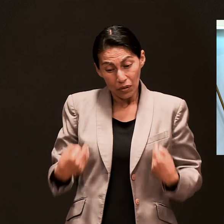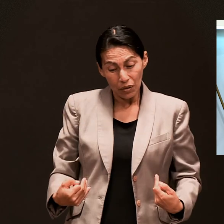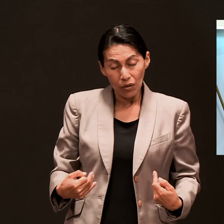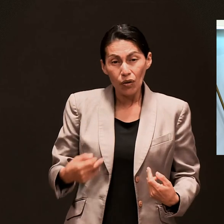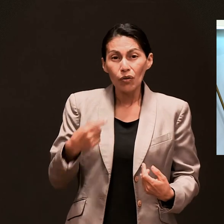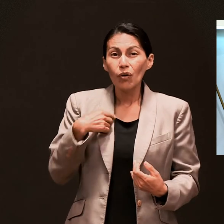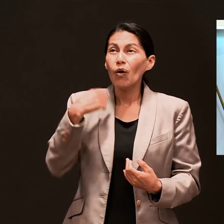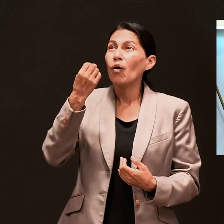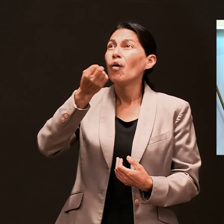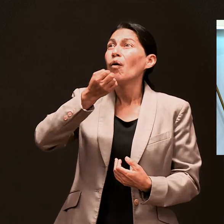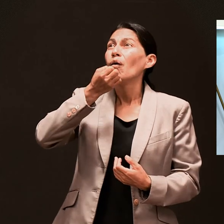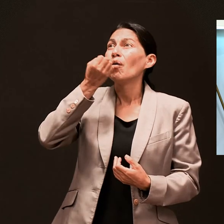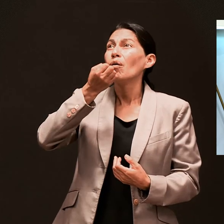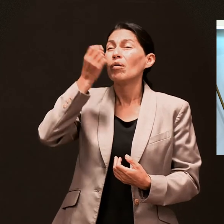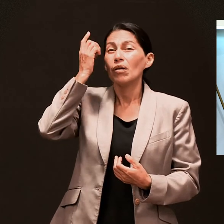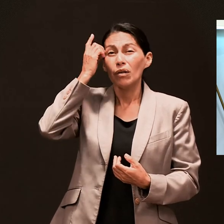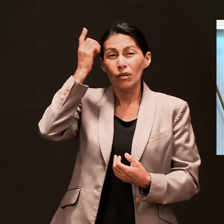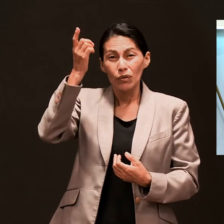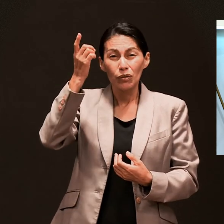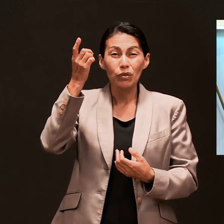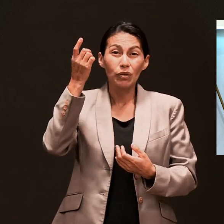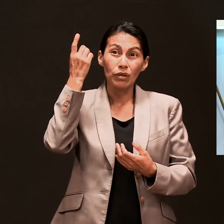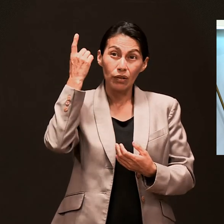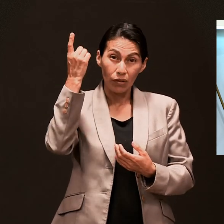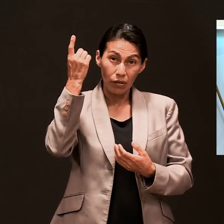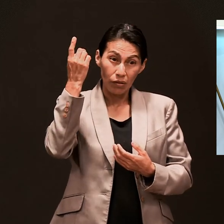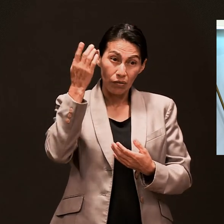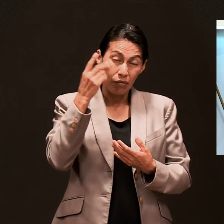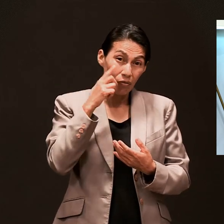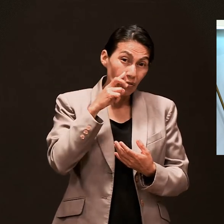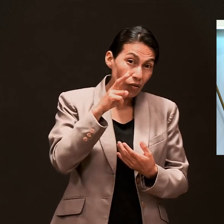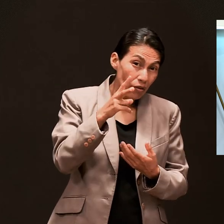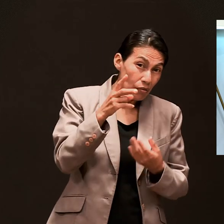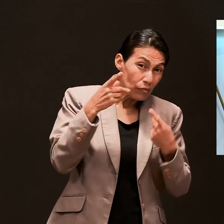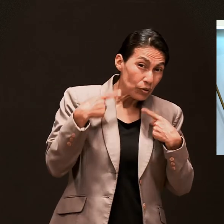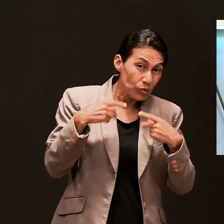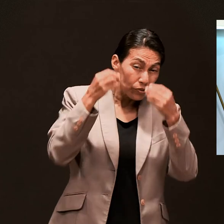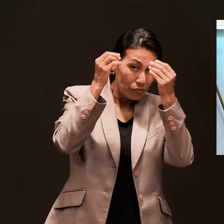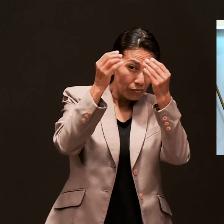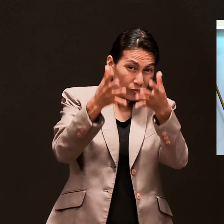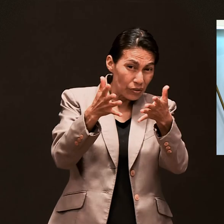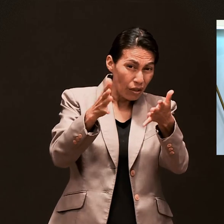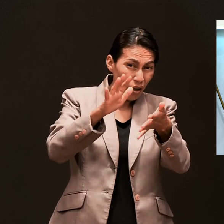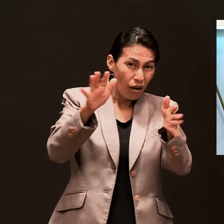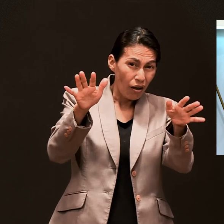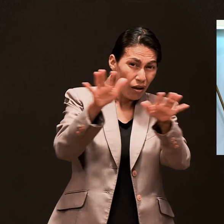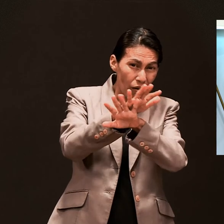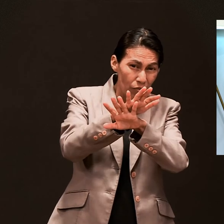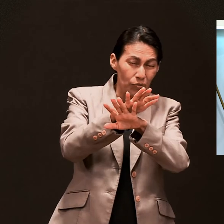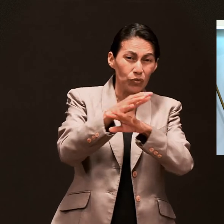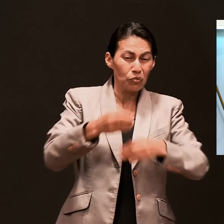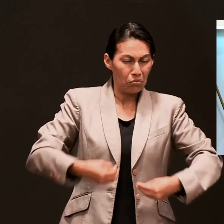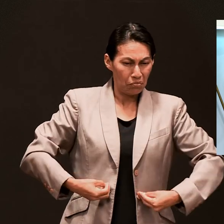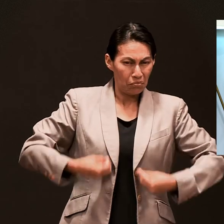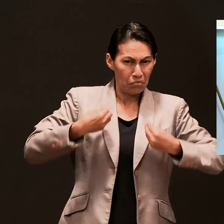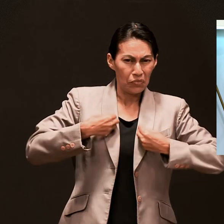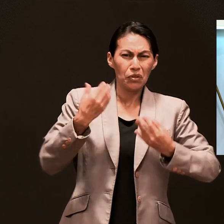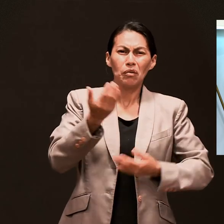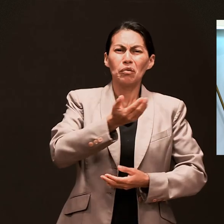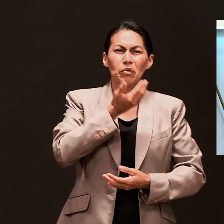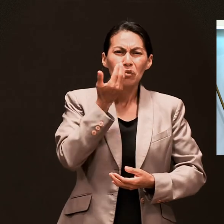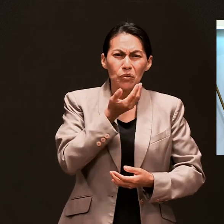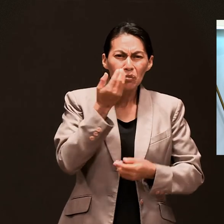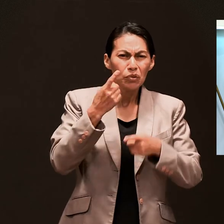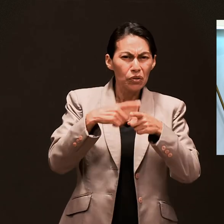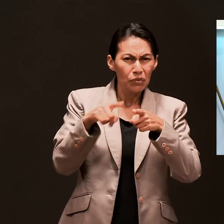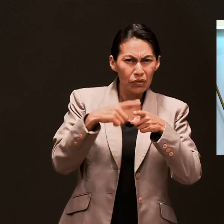para que Dios ilumine la mente de la persona para que haga su parte en un cambio de estilo de vida y